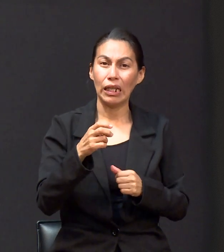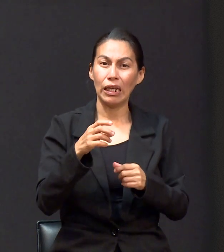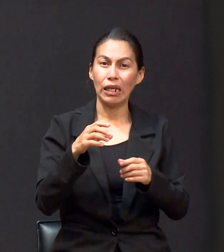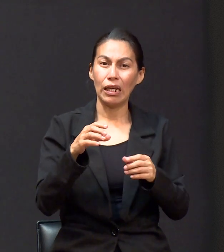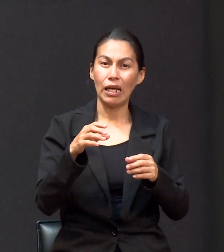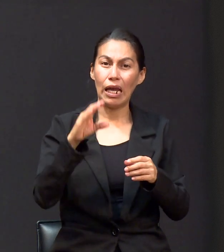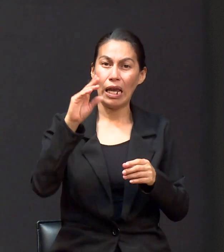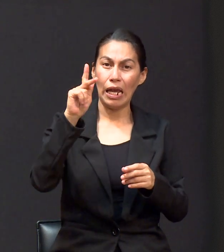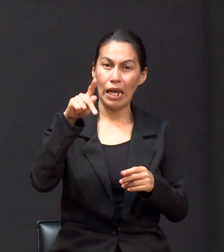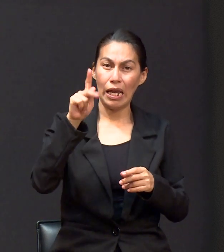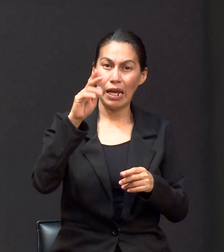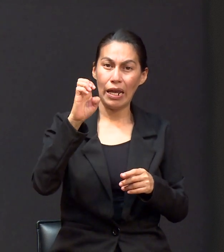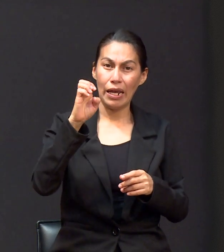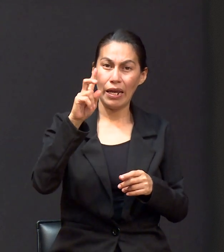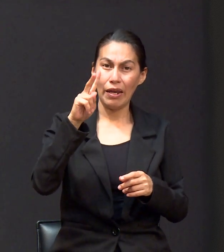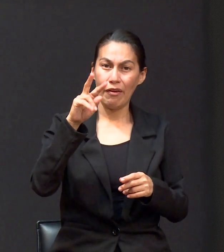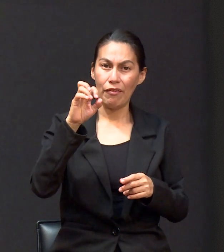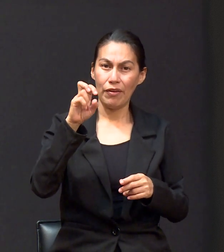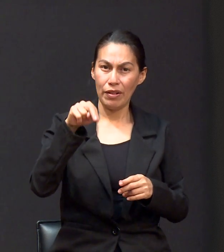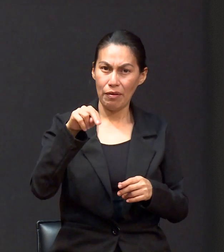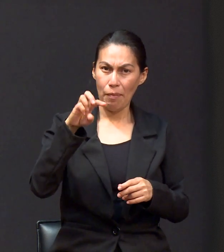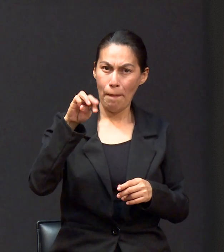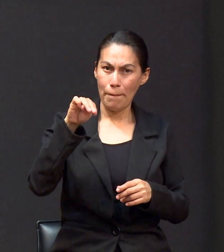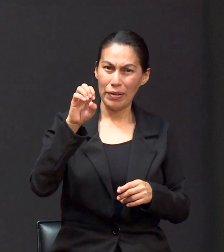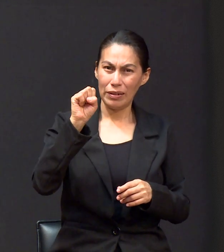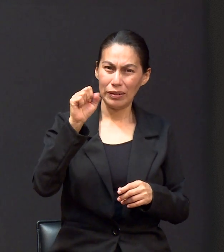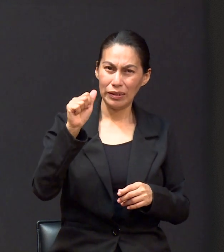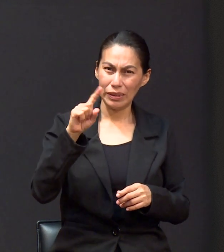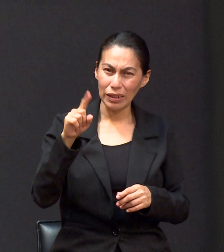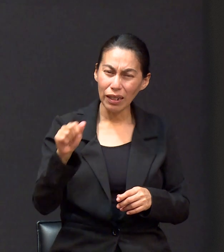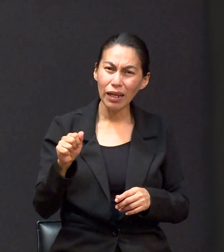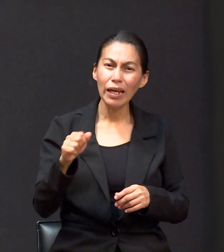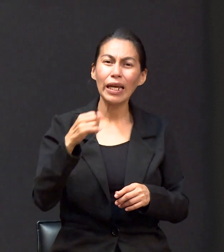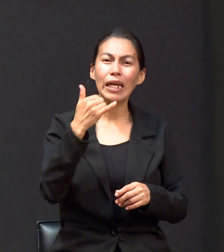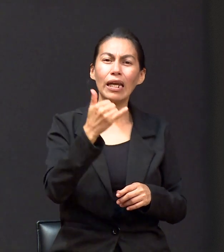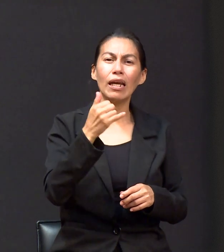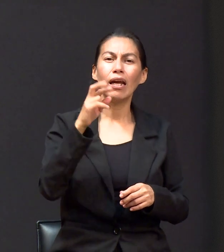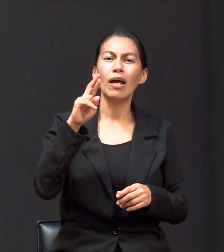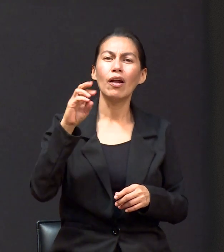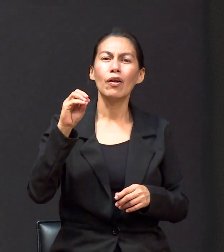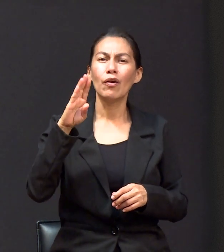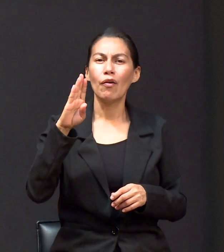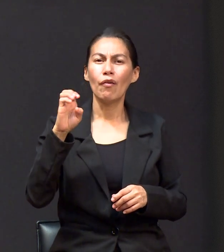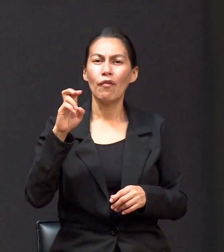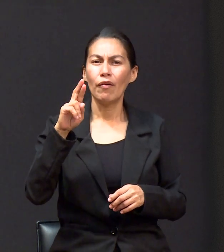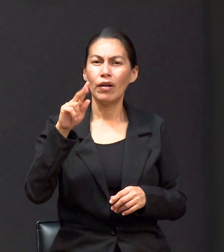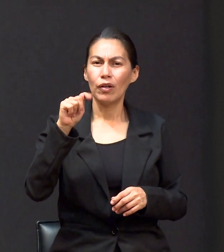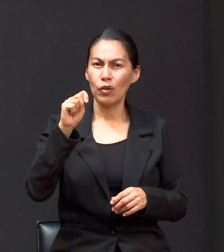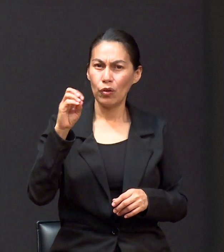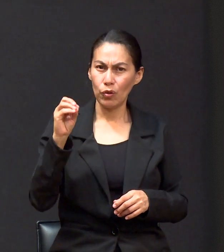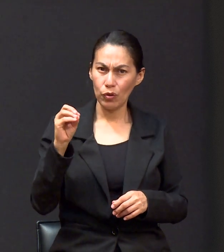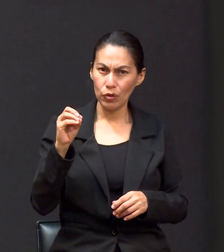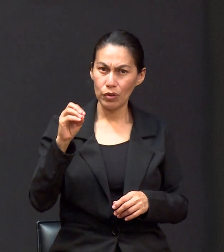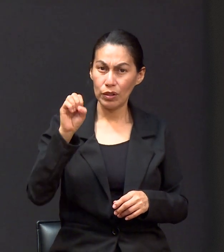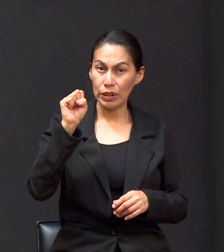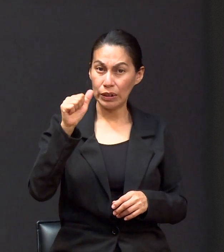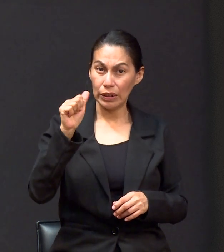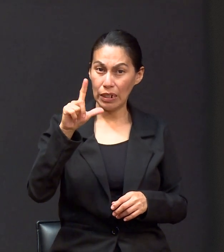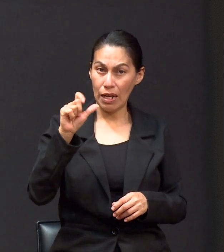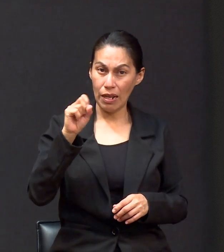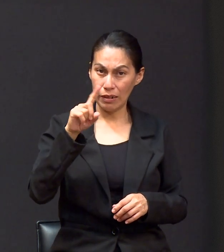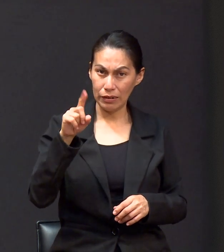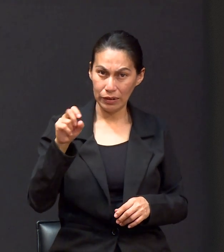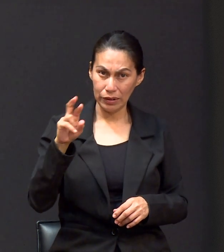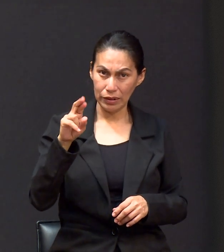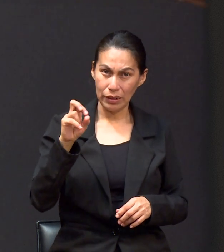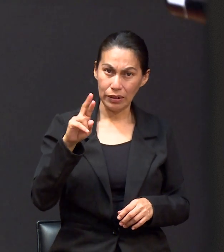lo interpreta Kevin Mesa y Roberto Salazar. Canta al Señor